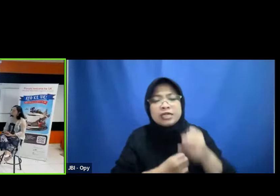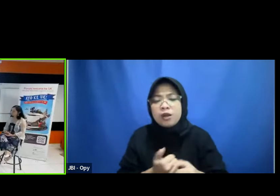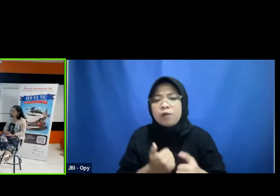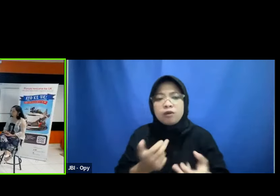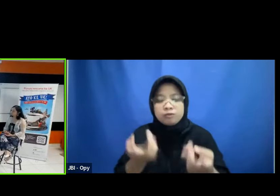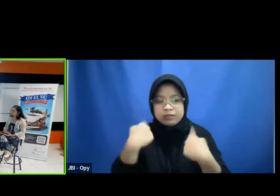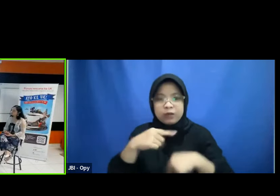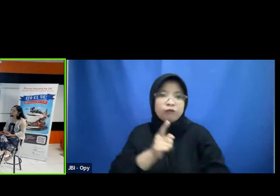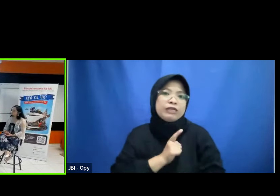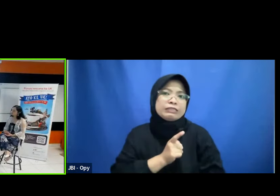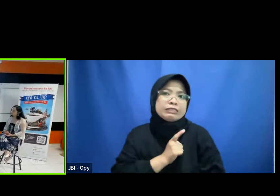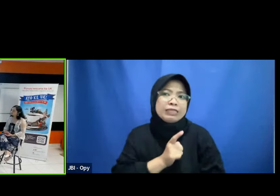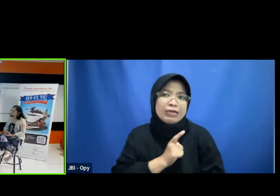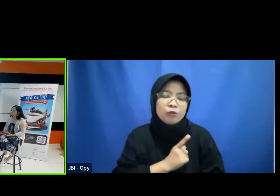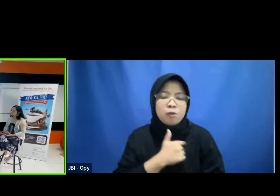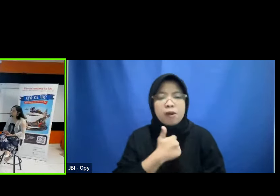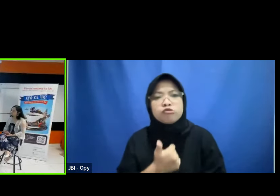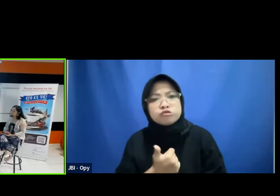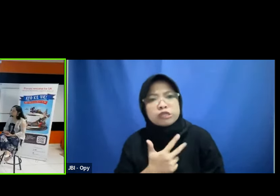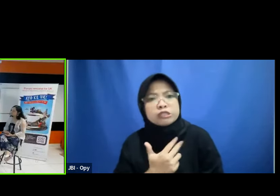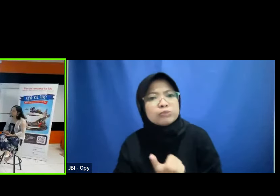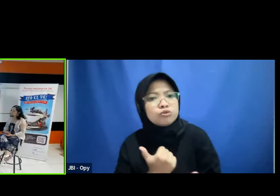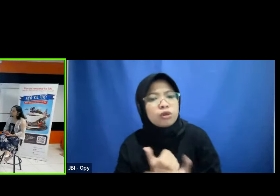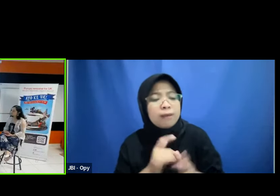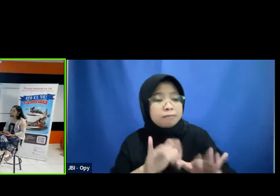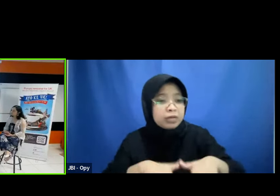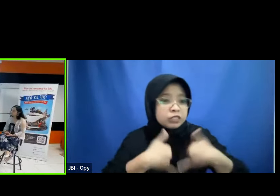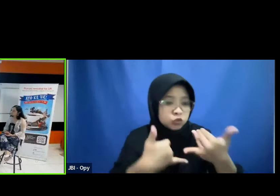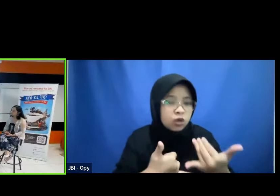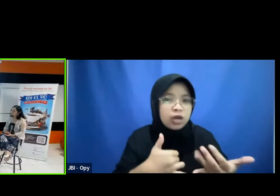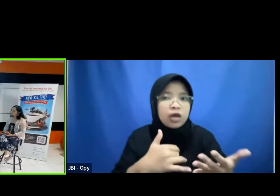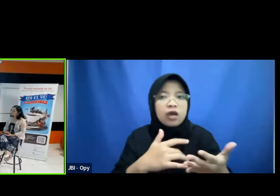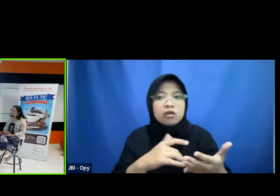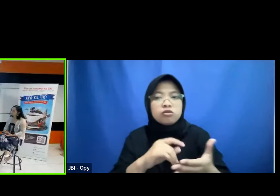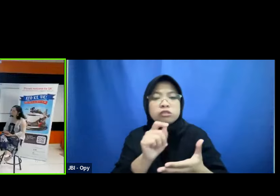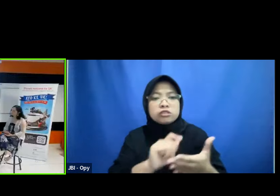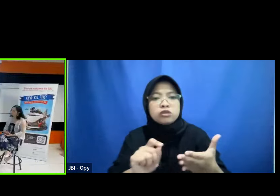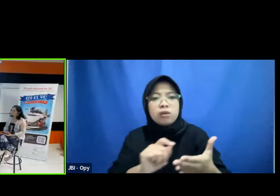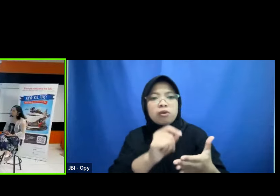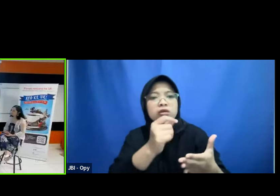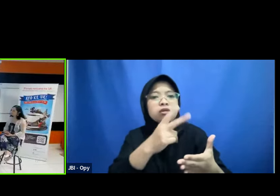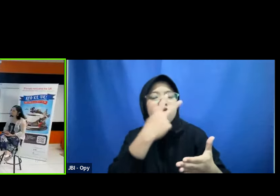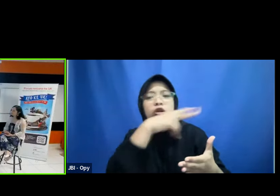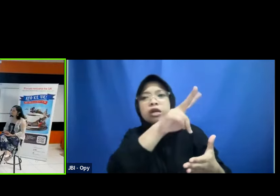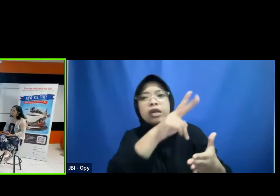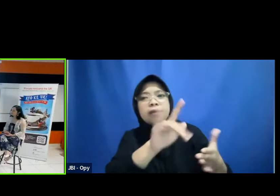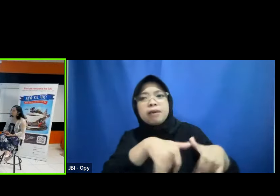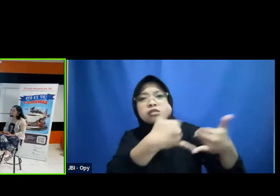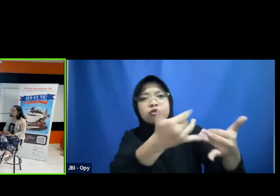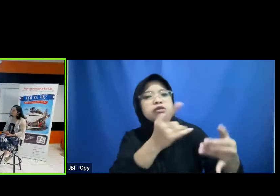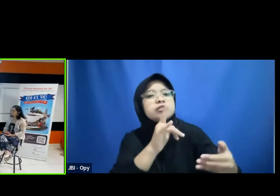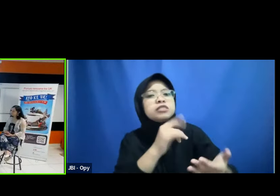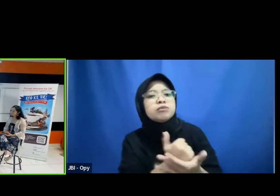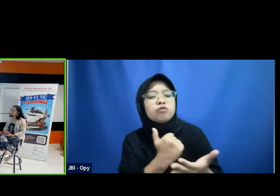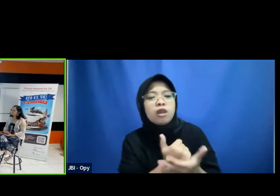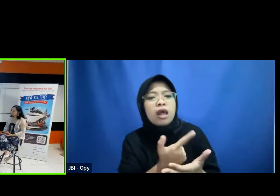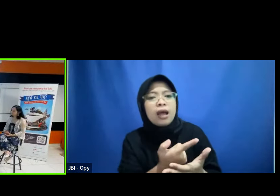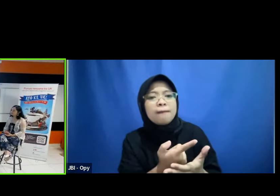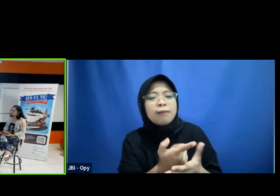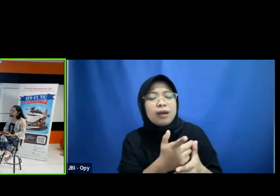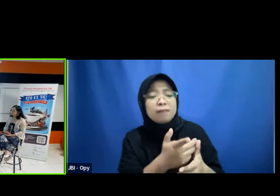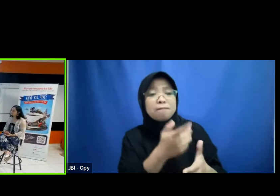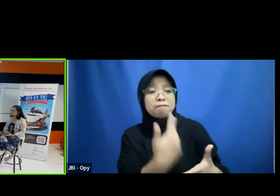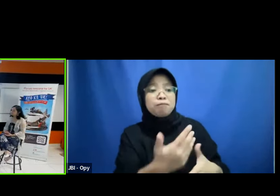diri sendiri kali ya karena sebenarnya beasiswa atau sekolah ke UK itu is just apa ya a face lah